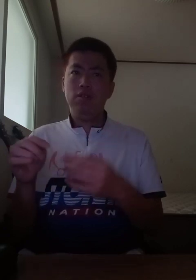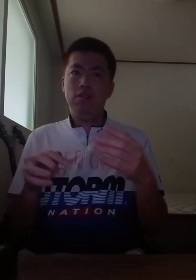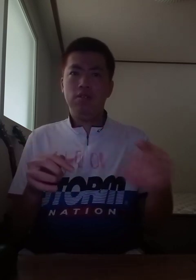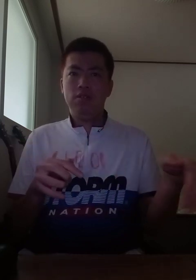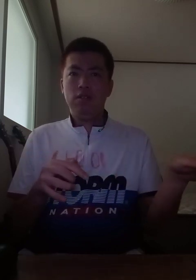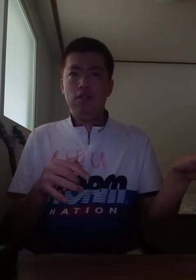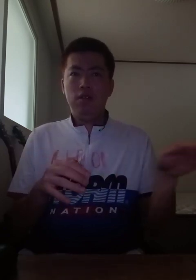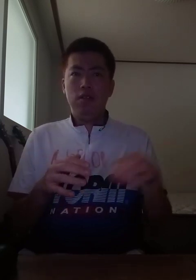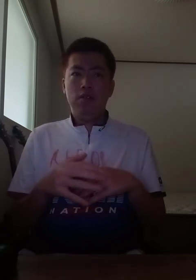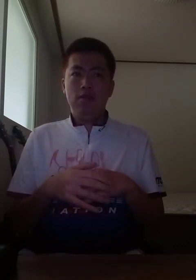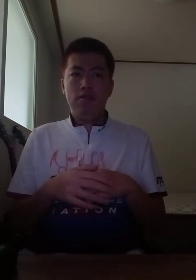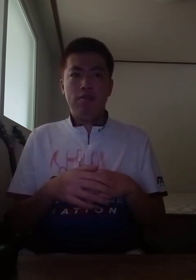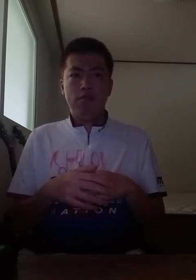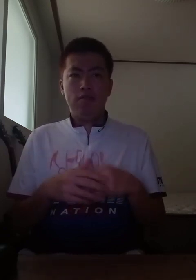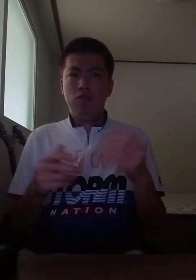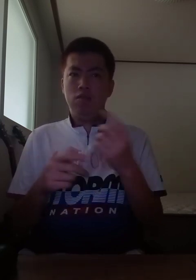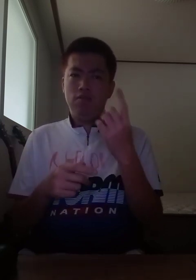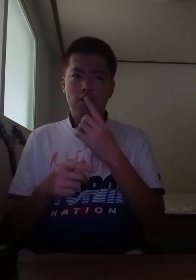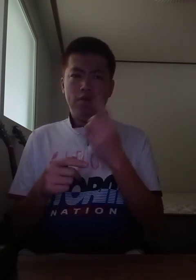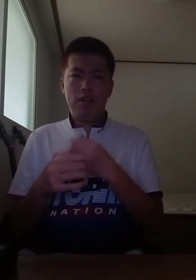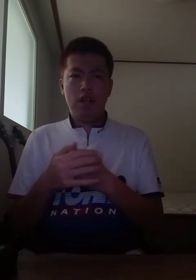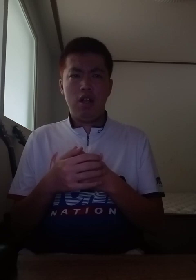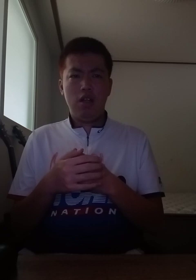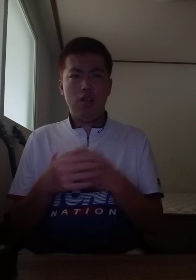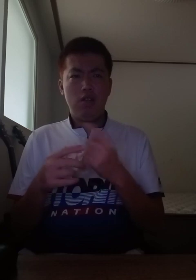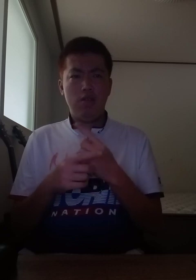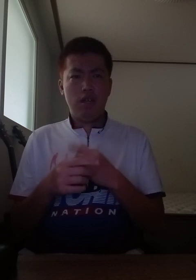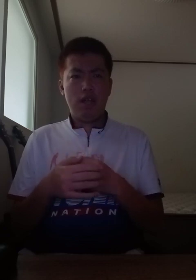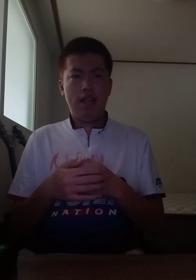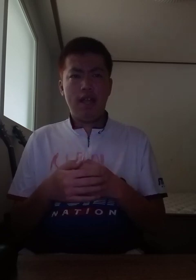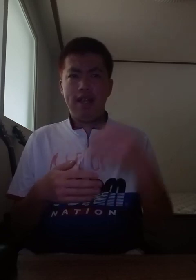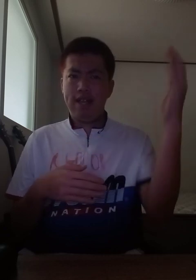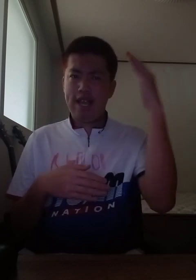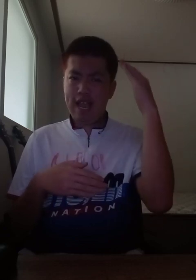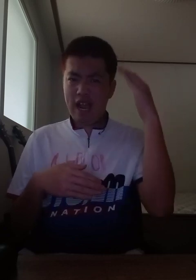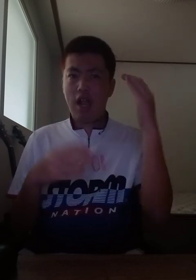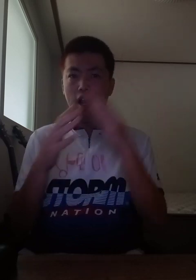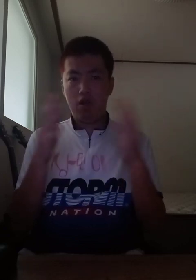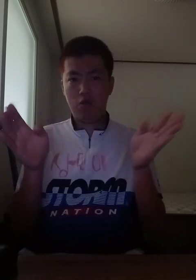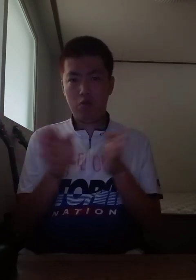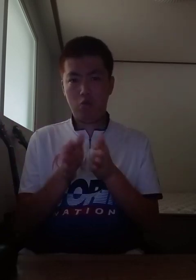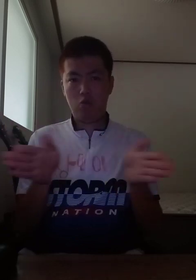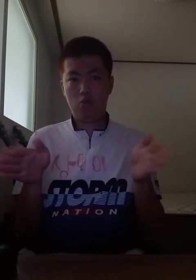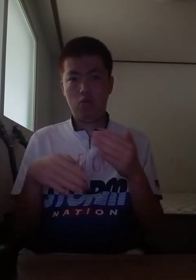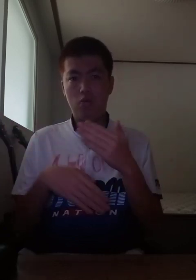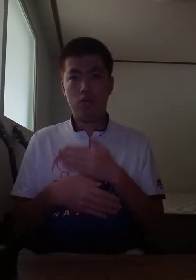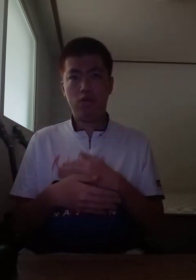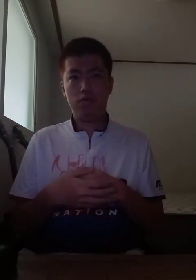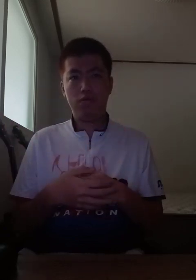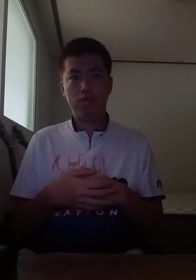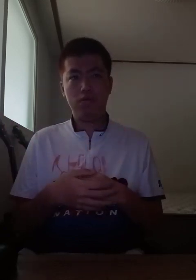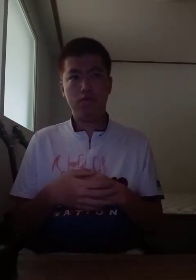건너옵니다. 너무 위험하죠. 저 혼자면 상관이 없는데 아이도 같이 있으니까. 여기는 유능이 되고